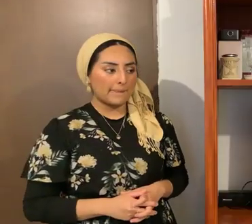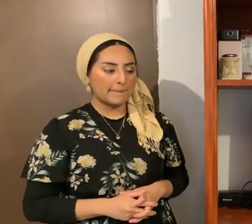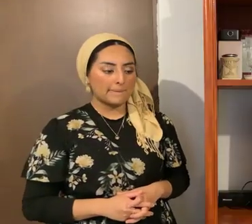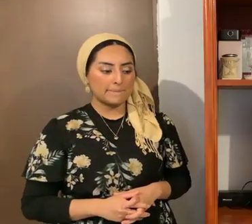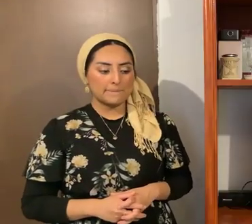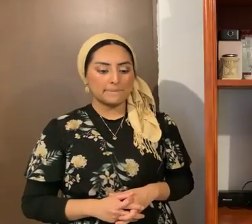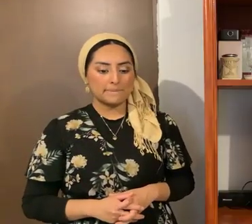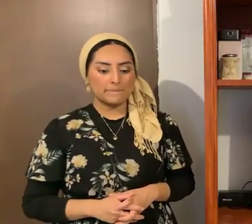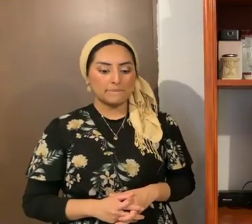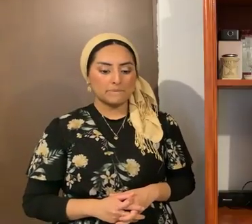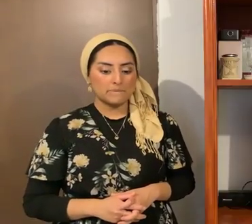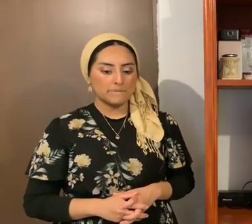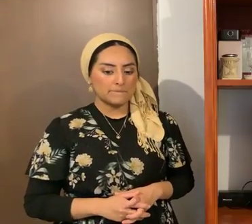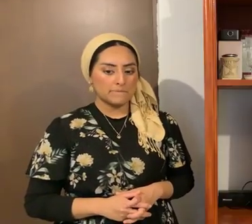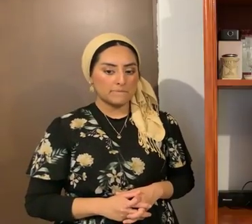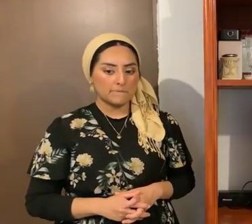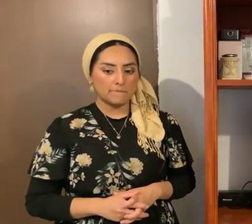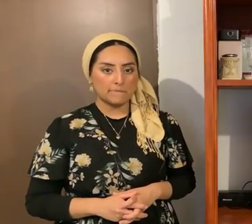Número 3.